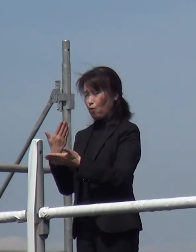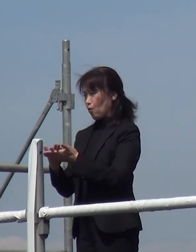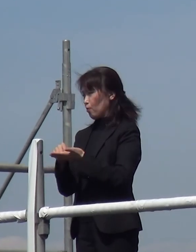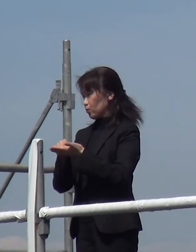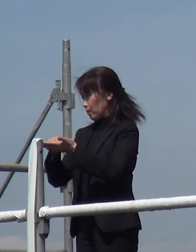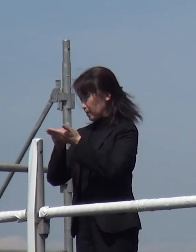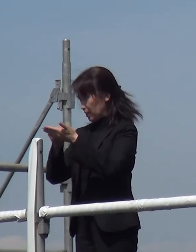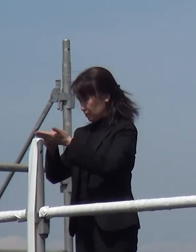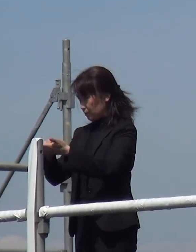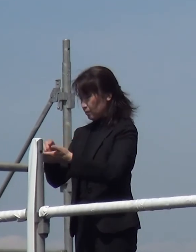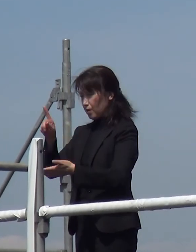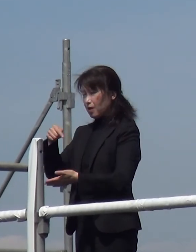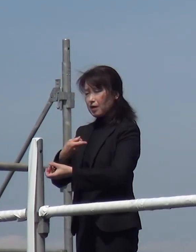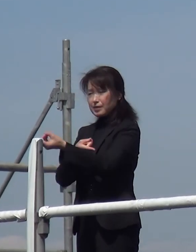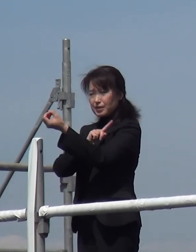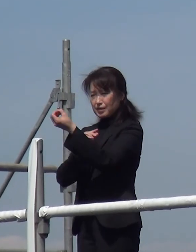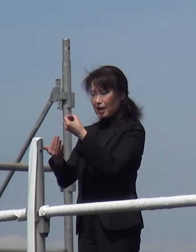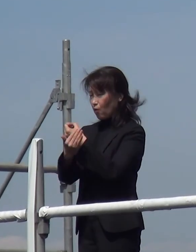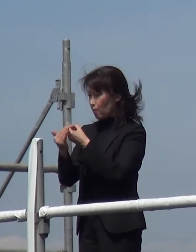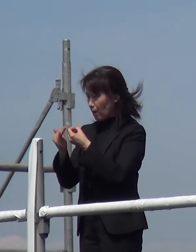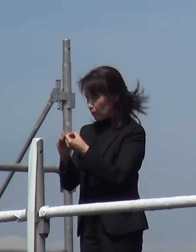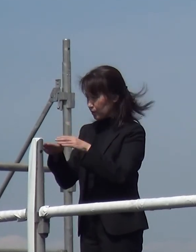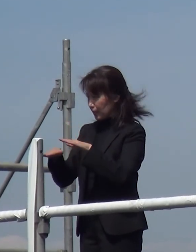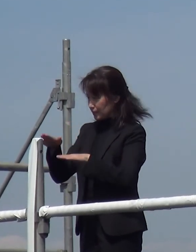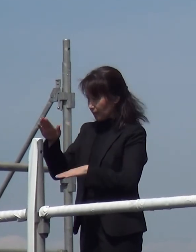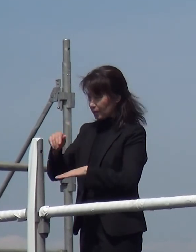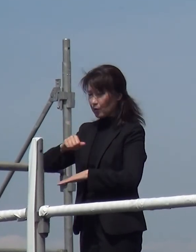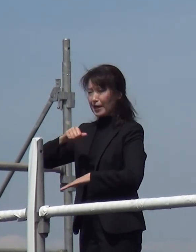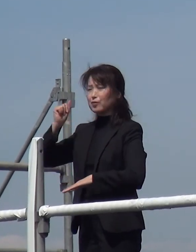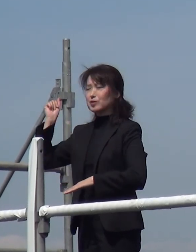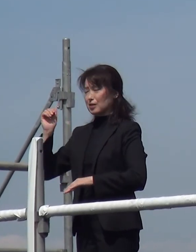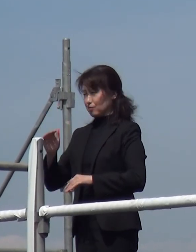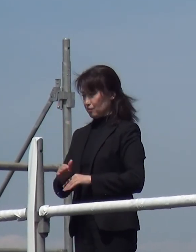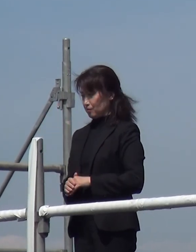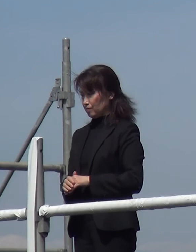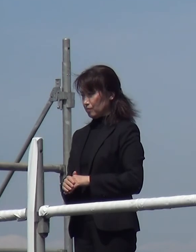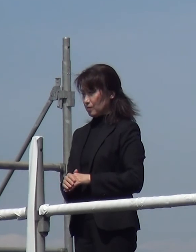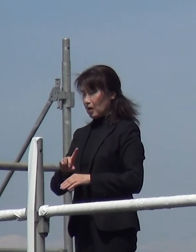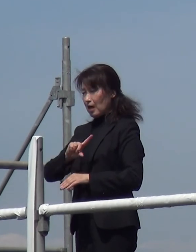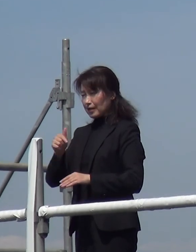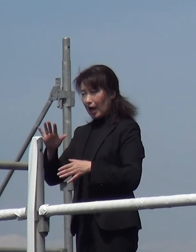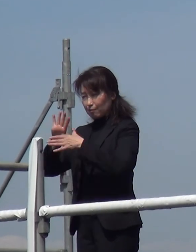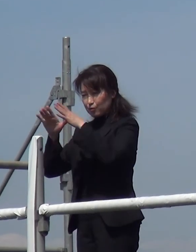。人権を守り、差別を許さず、多文化